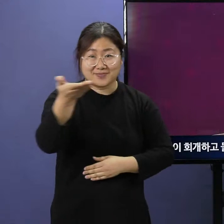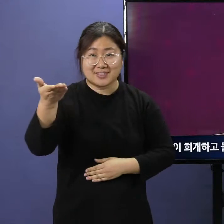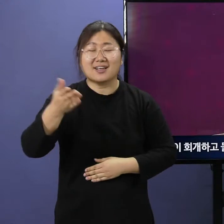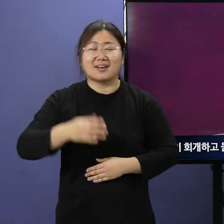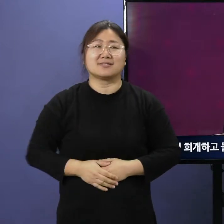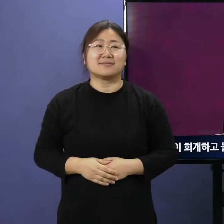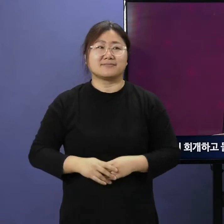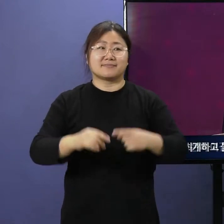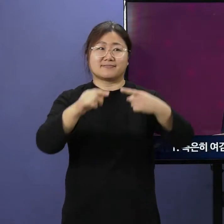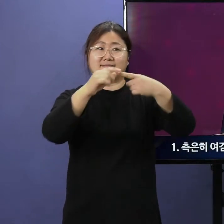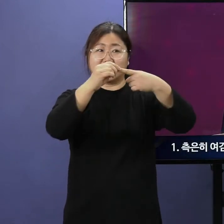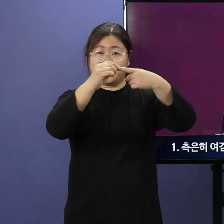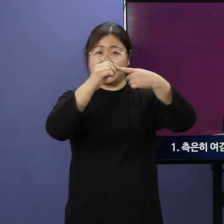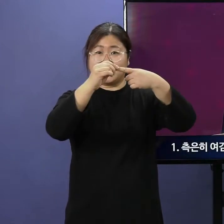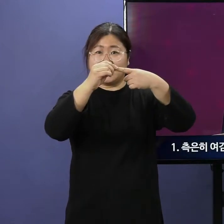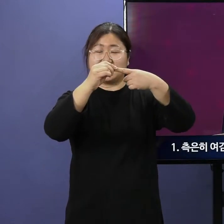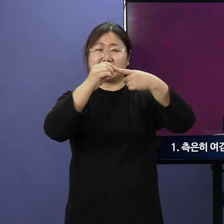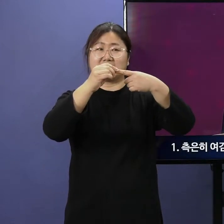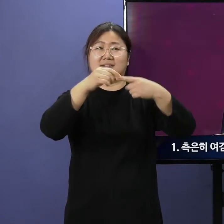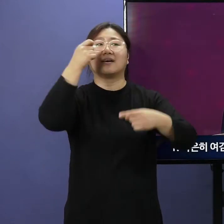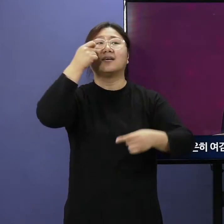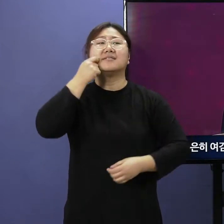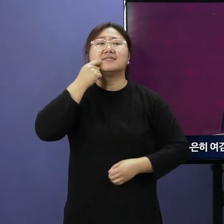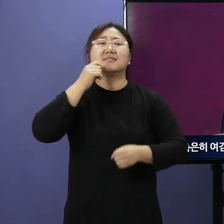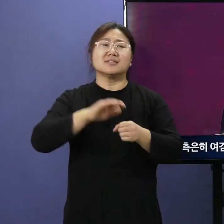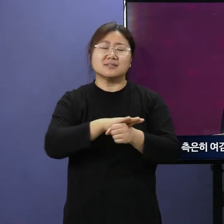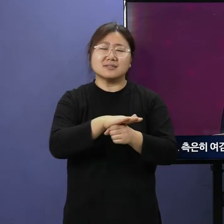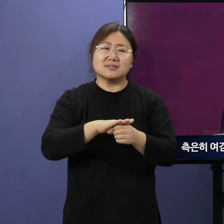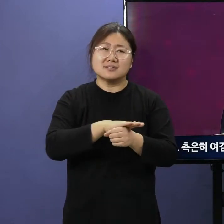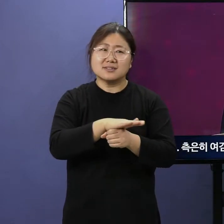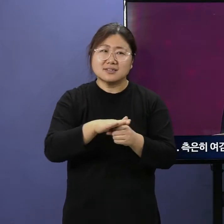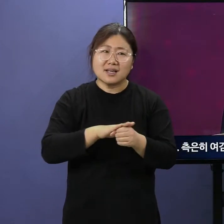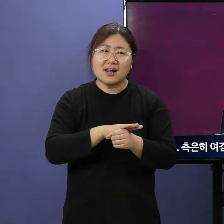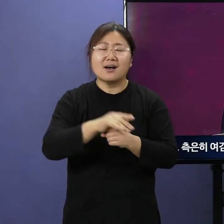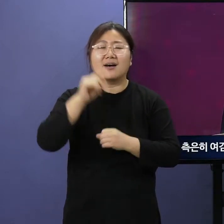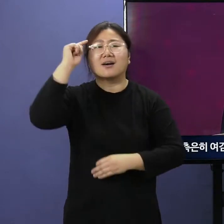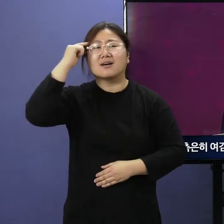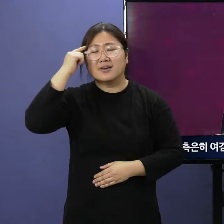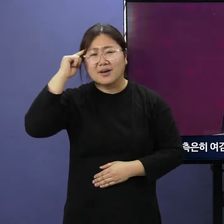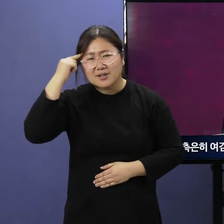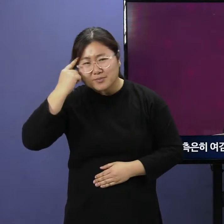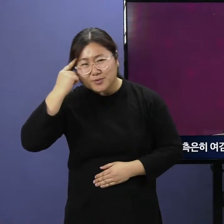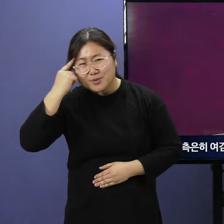치근히 여김으로 수치를 감당하는 아버지의 사랑입니다.